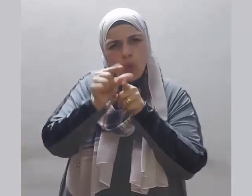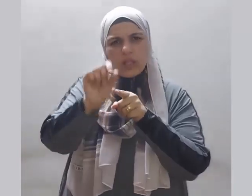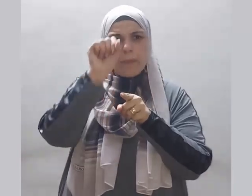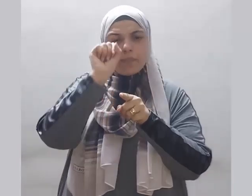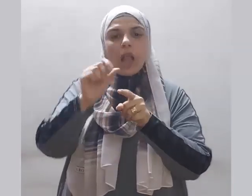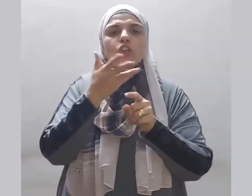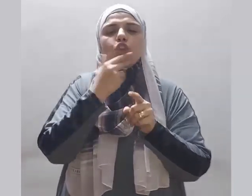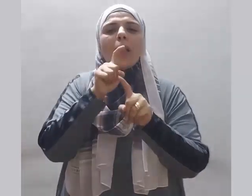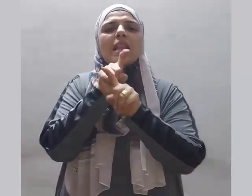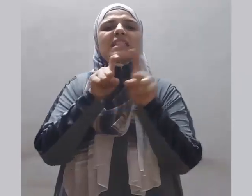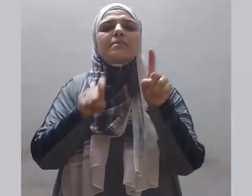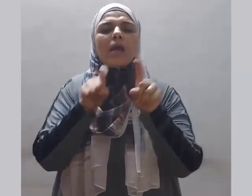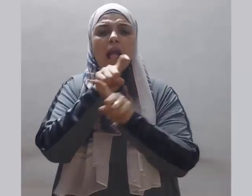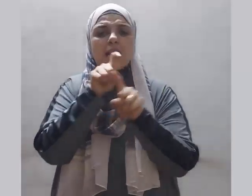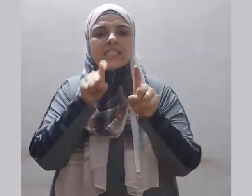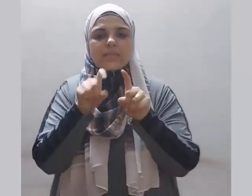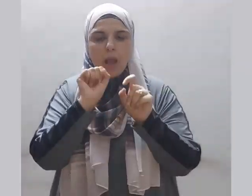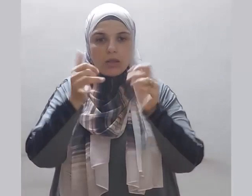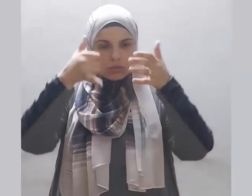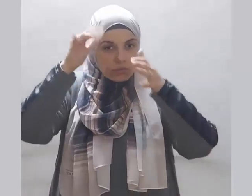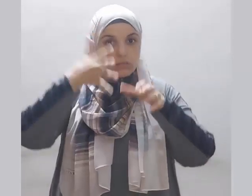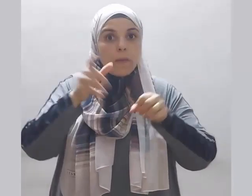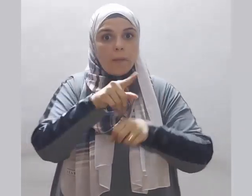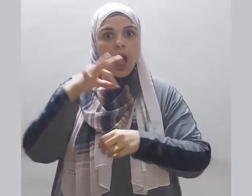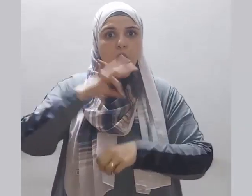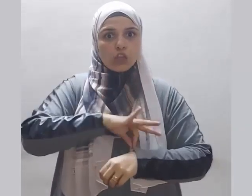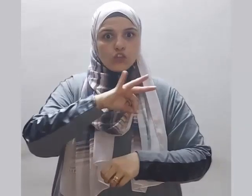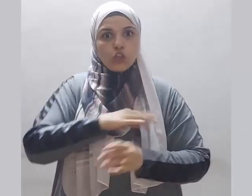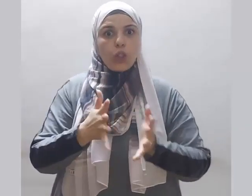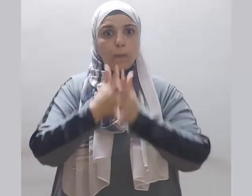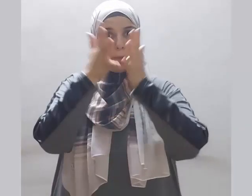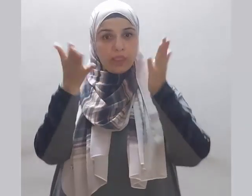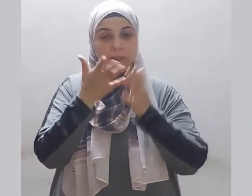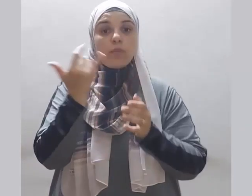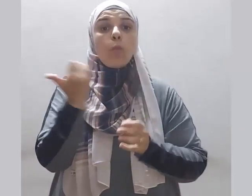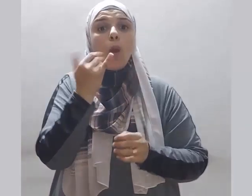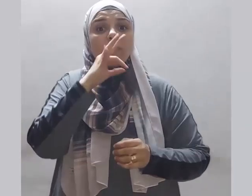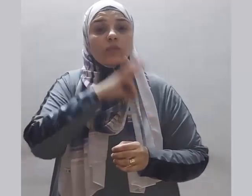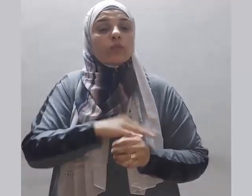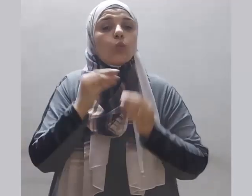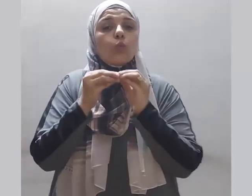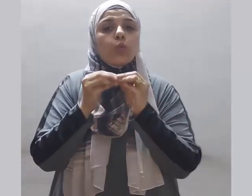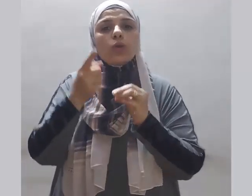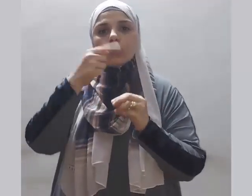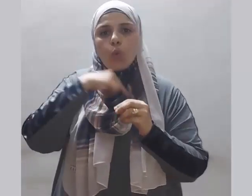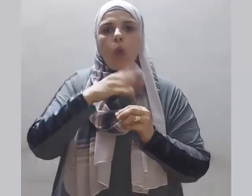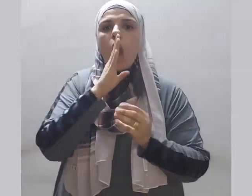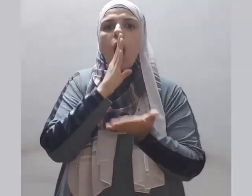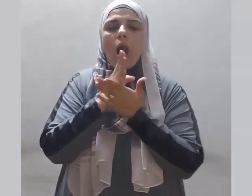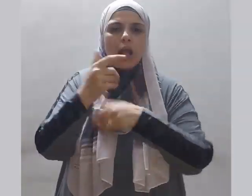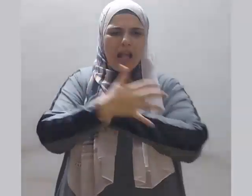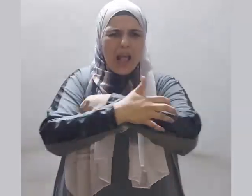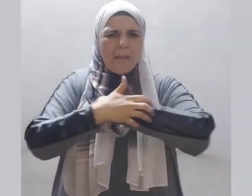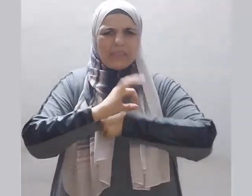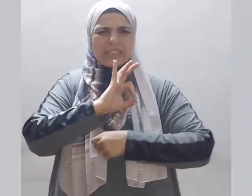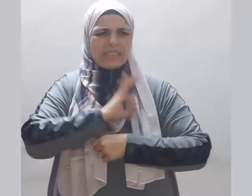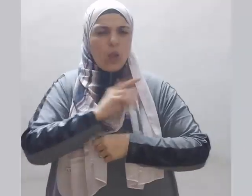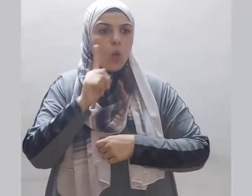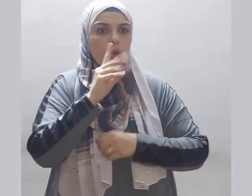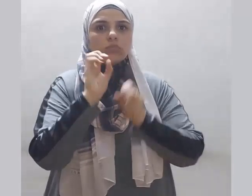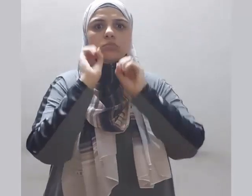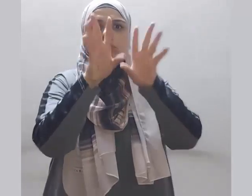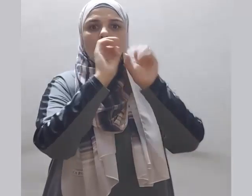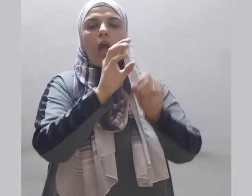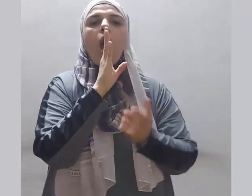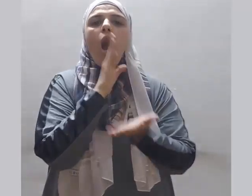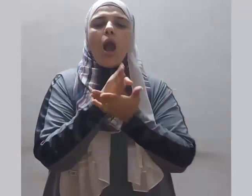الاضحيه مع ما لذلك من فوائد جمه من اهمها الوصول الى مستحقين الحقيقيين